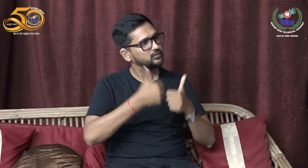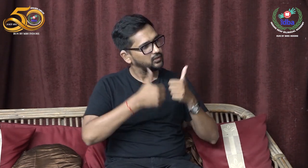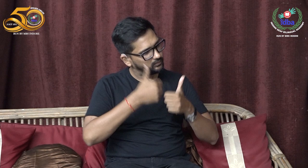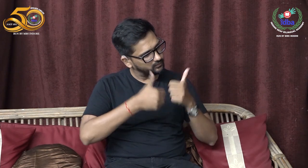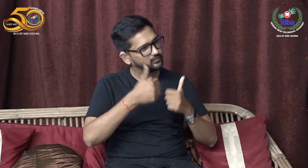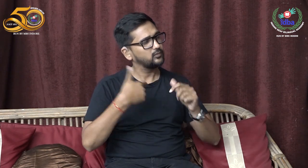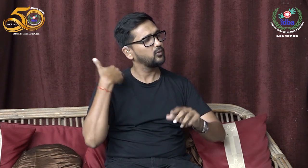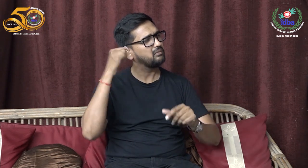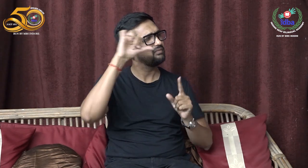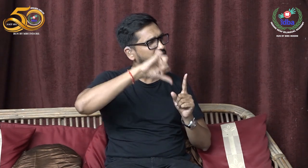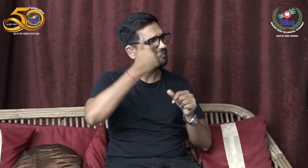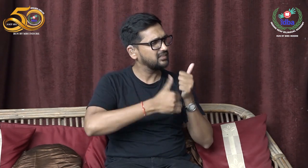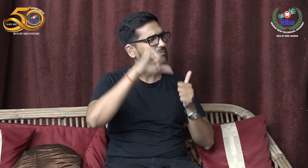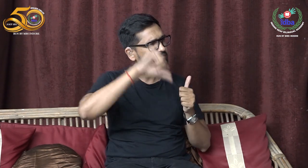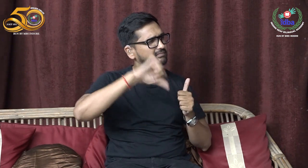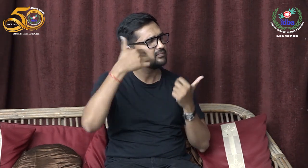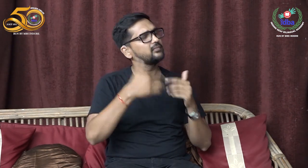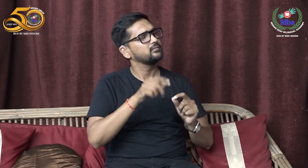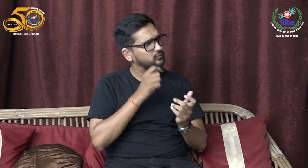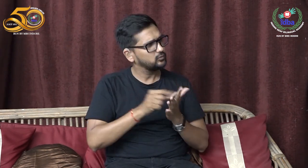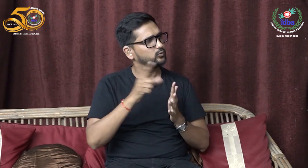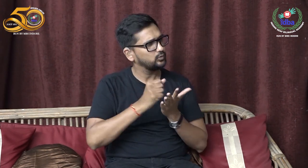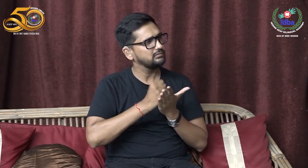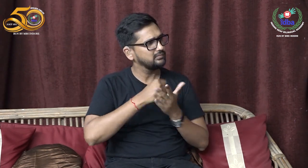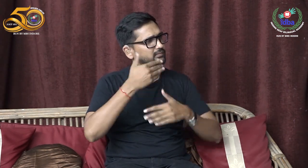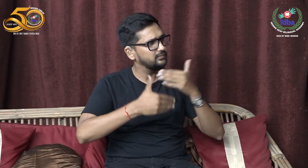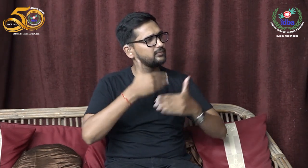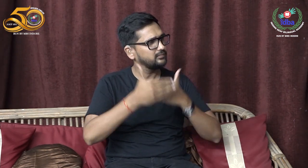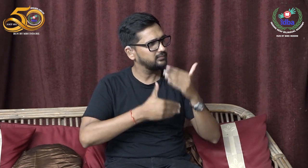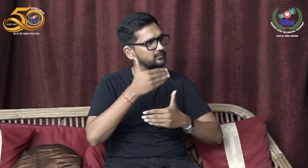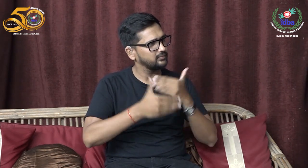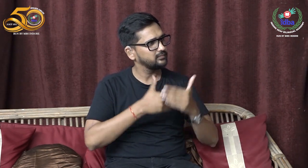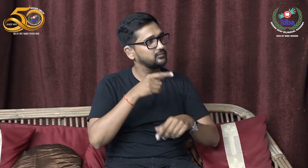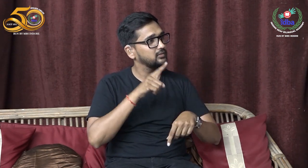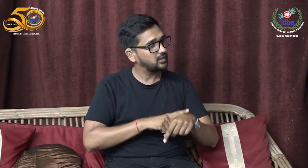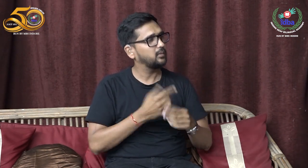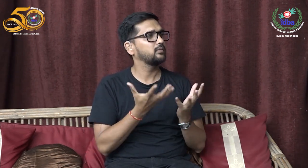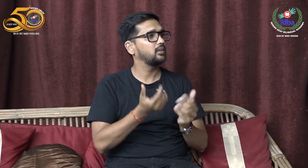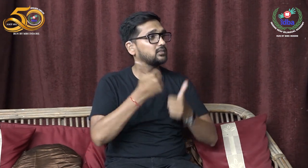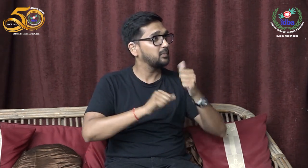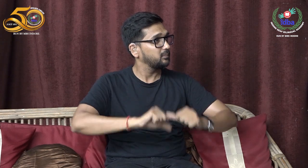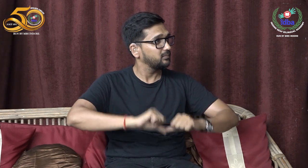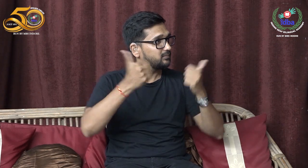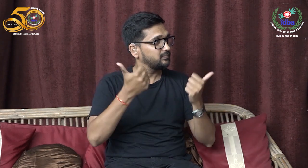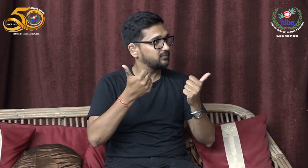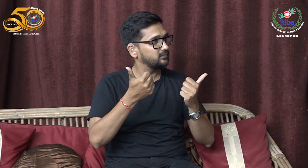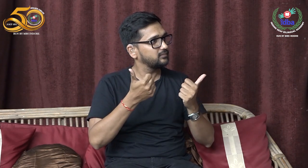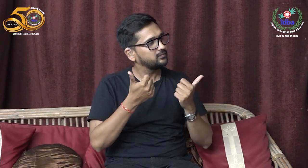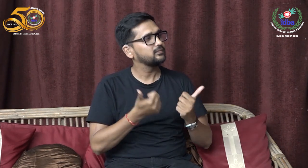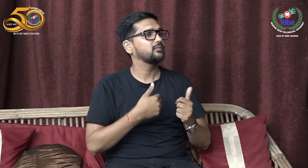दी। एग्ज़ाम्स देकर कई बार फेल भी हुआ मैं, पर ठीक है कोई बात नहीं, बार बार कोशिश करी, मैंने एग्ज़ाम्स दी और किस्मत से मुझे जो है एसबीआई